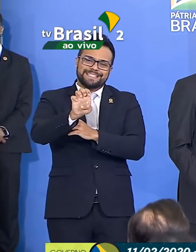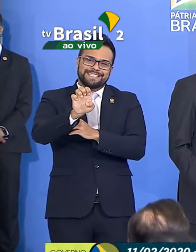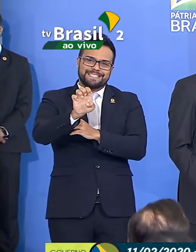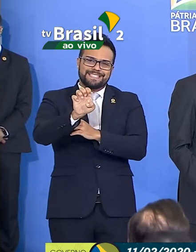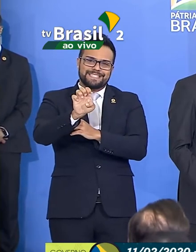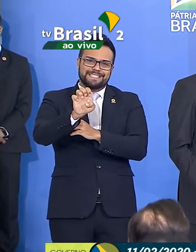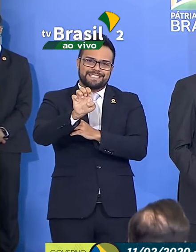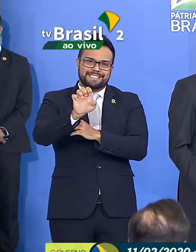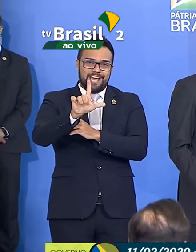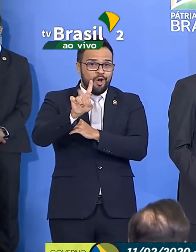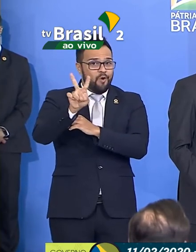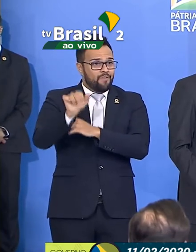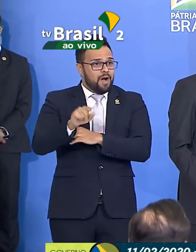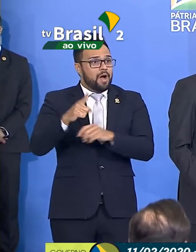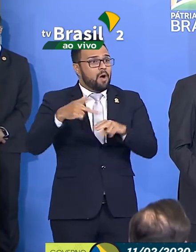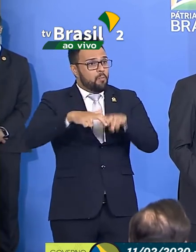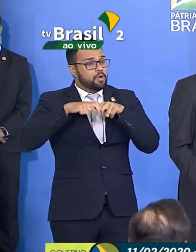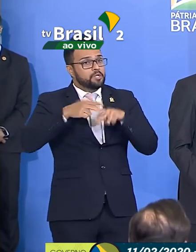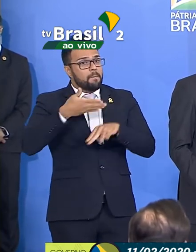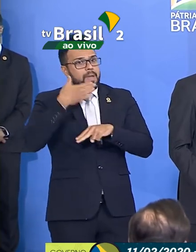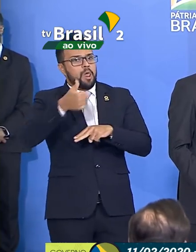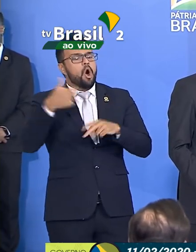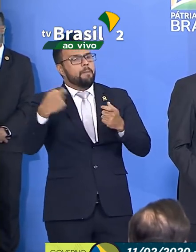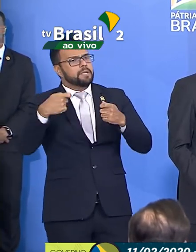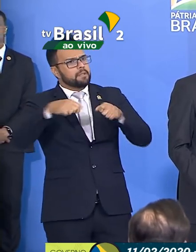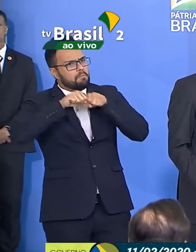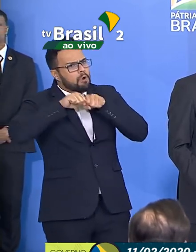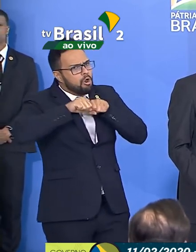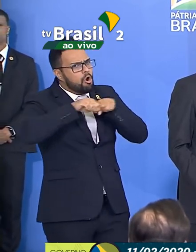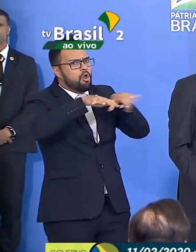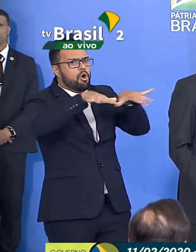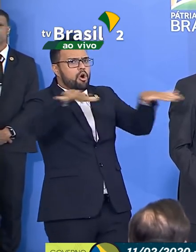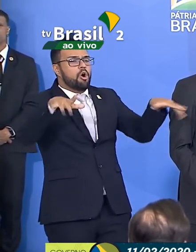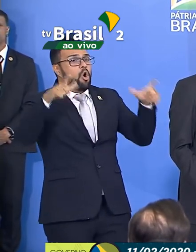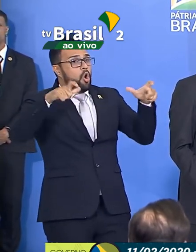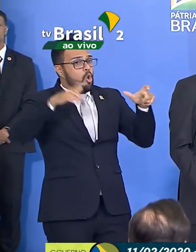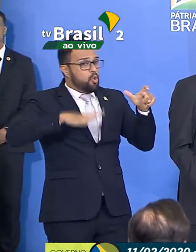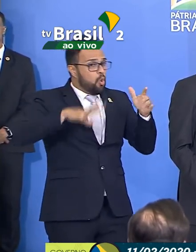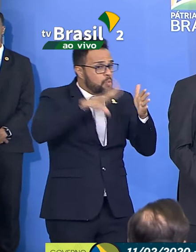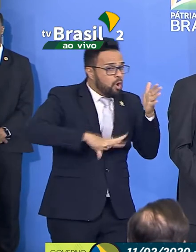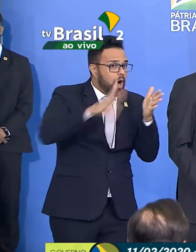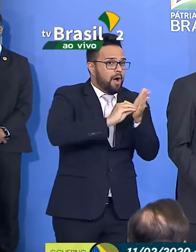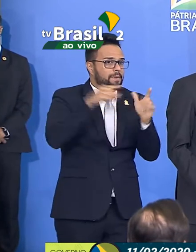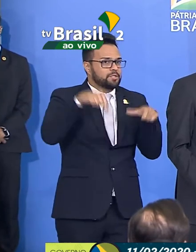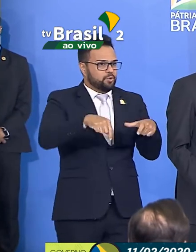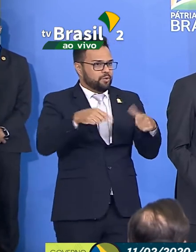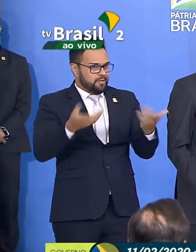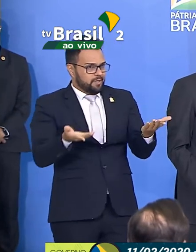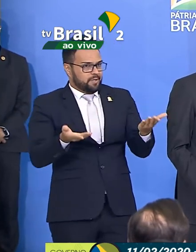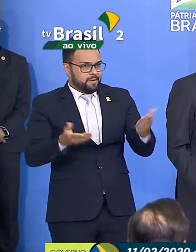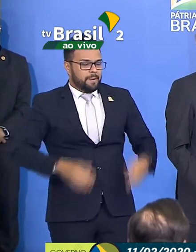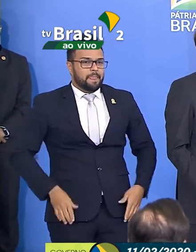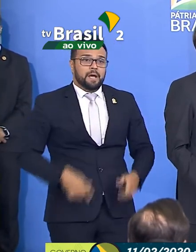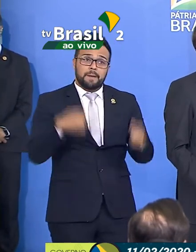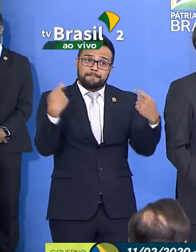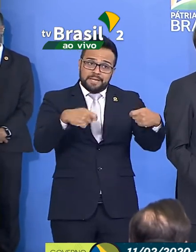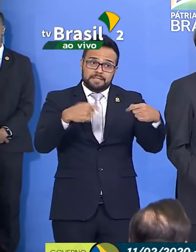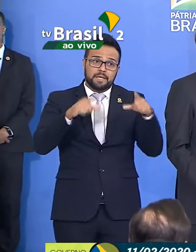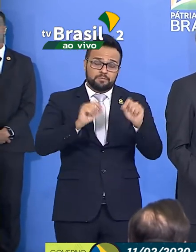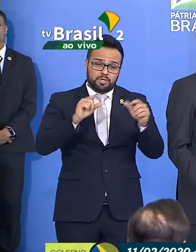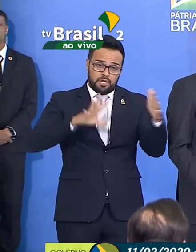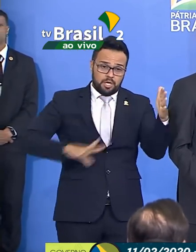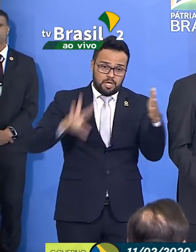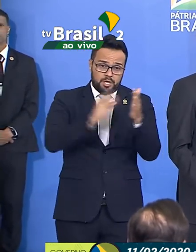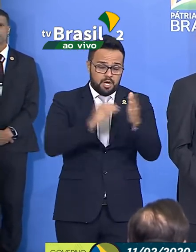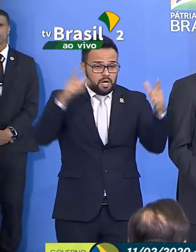E essa história de melhor tem que se estender para toda a Amazônia. Não adianta nós termos só o melhor combatente de selva. Nós precisamos fazer da Amazônia